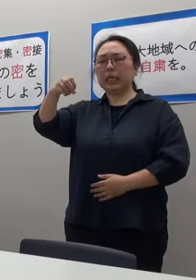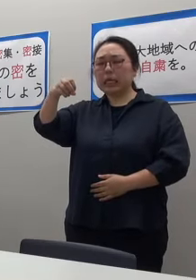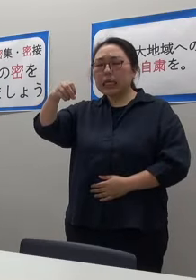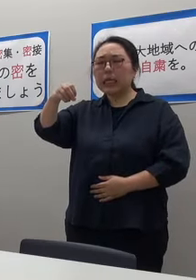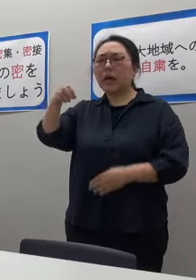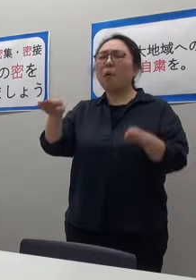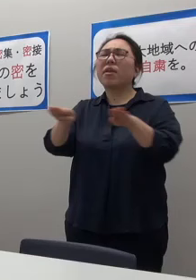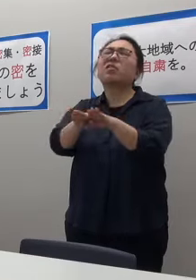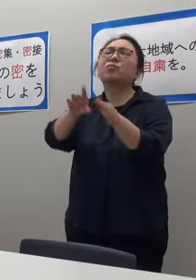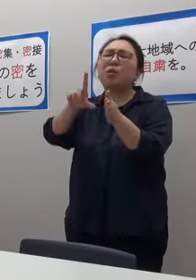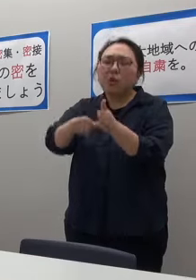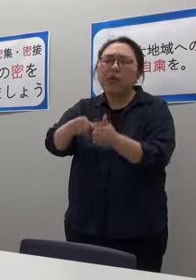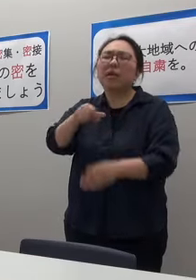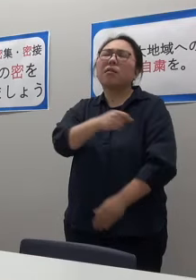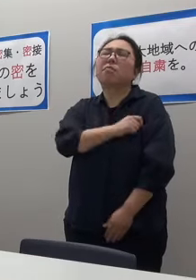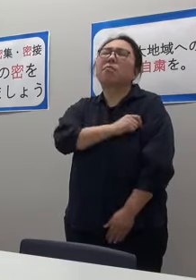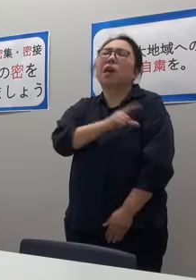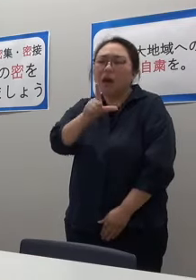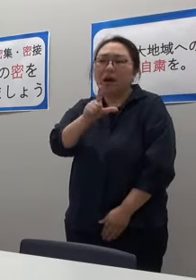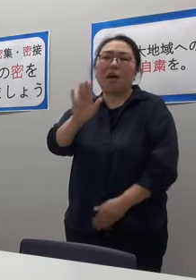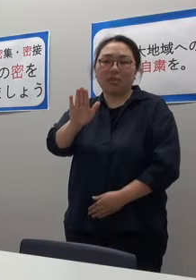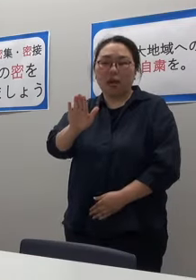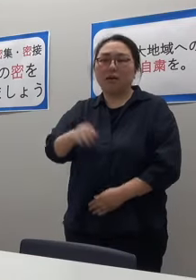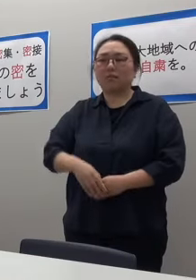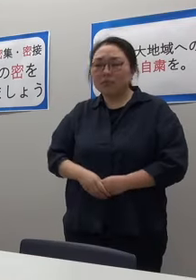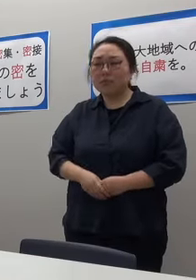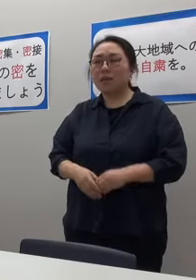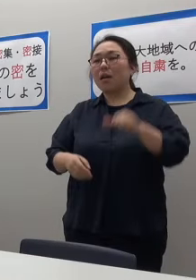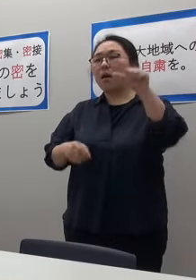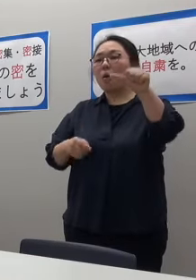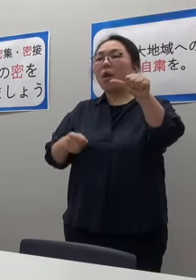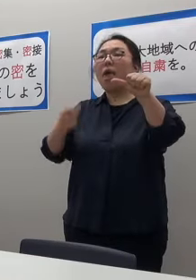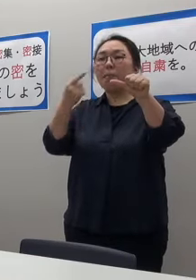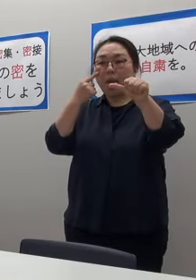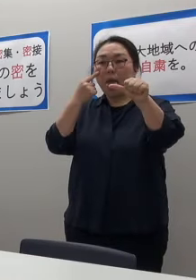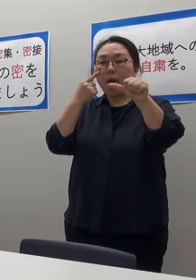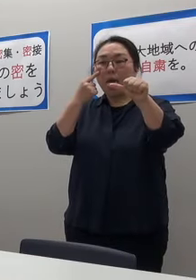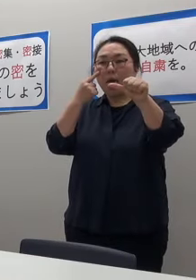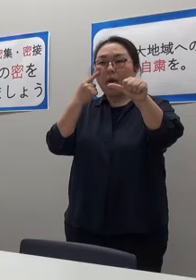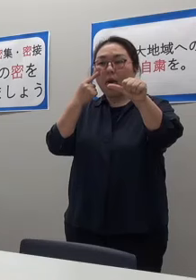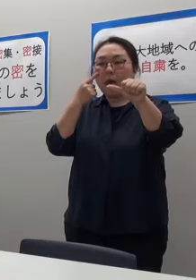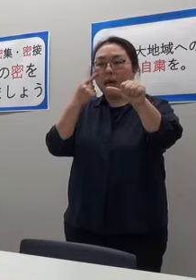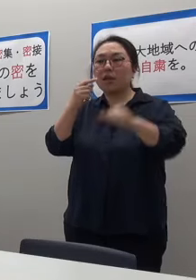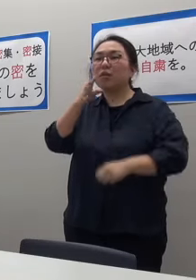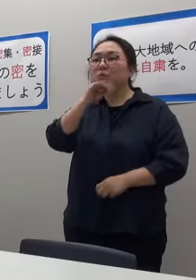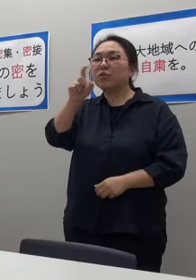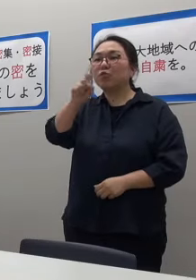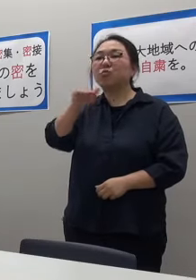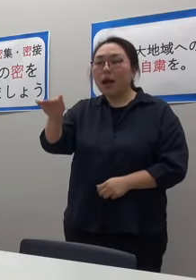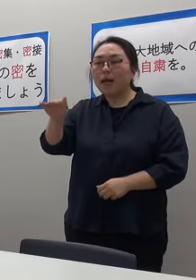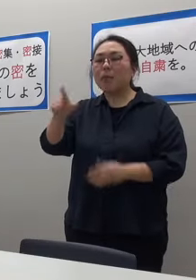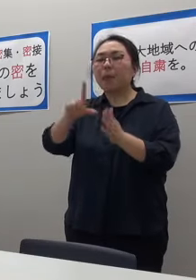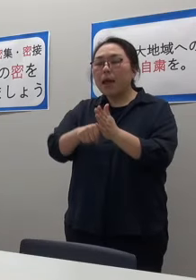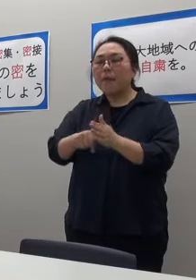熱が出てるということと、それから、5例目につきましては帰宅後ですよね、出ていて、それ以